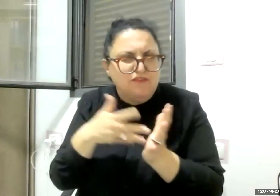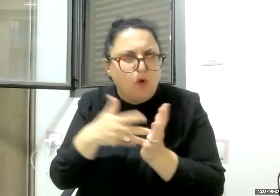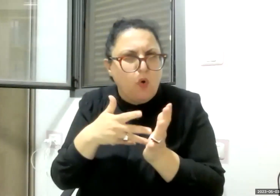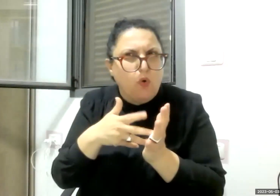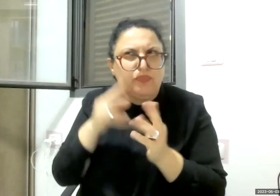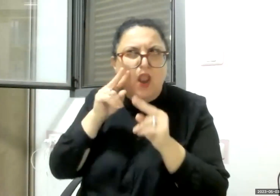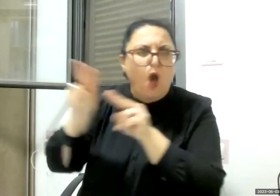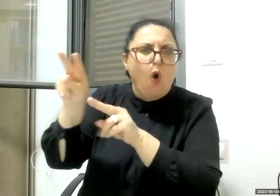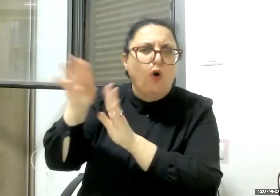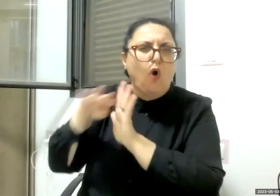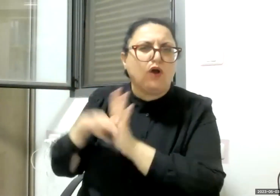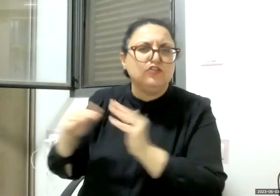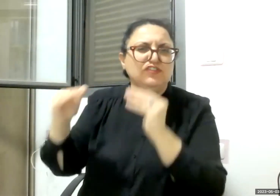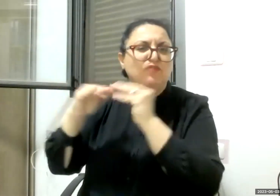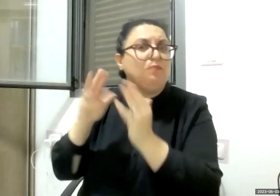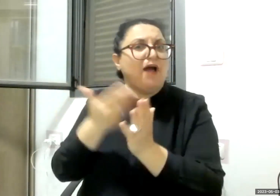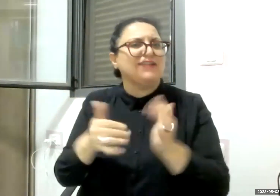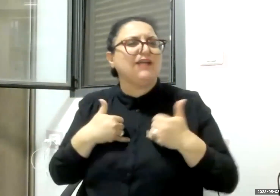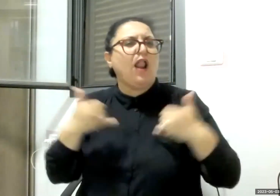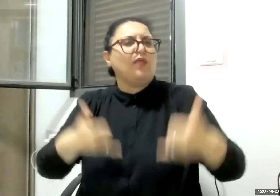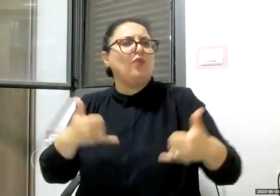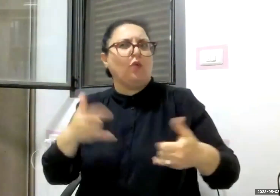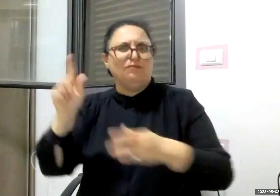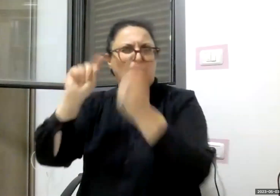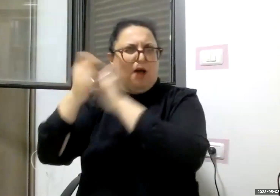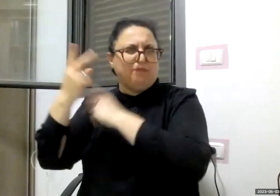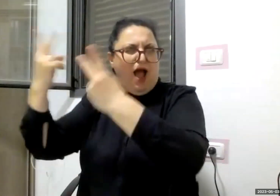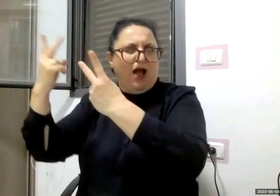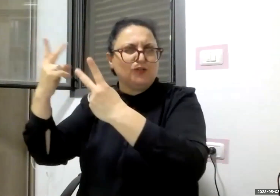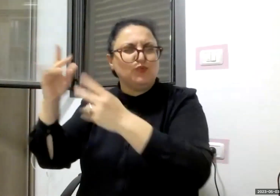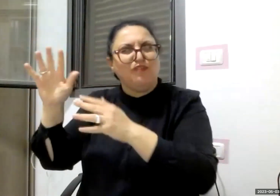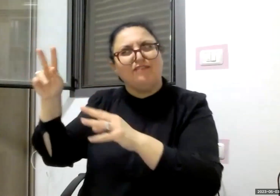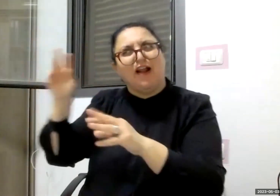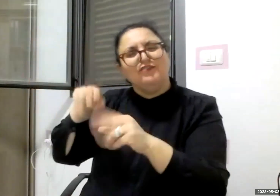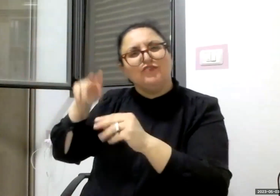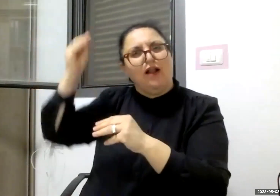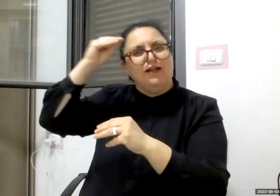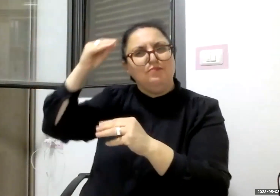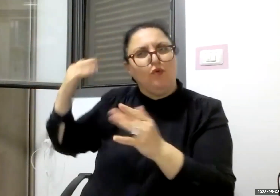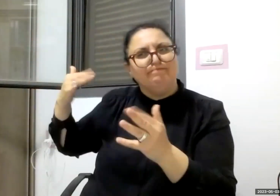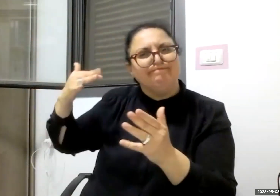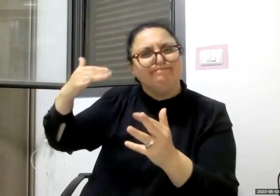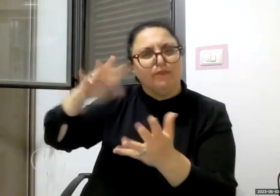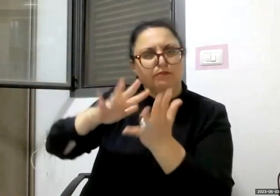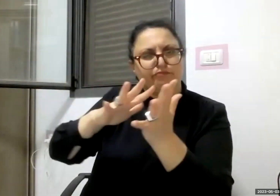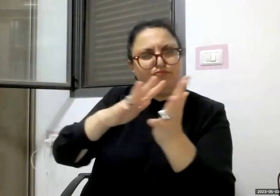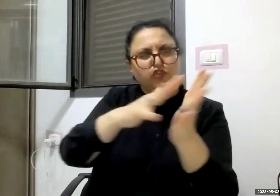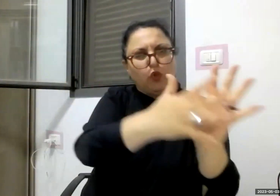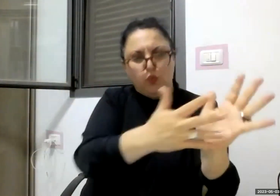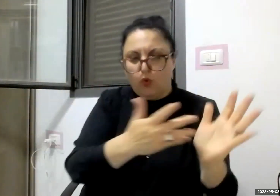לאשר לבן אדם את האופציה להתפתח החוק היום מדבר על מה שחשוב כרגע אבל אנחנו